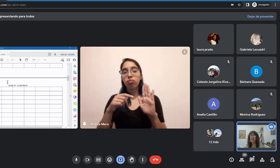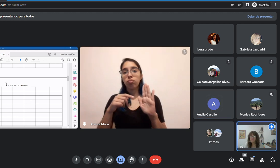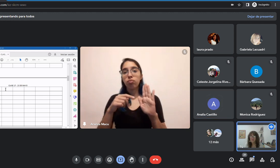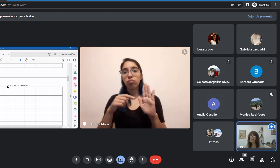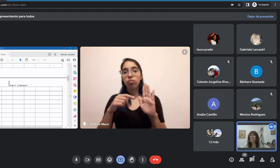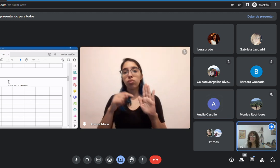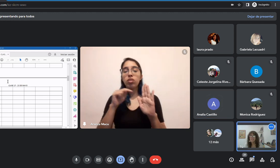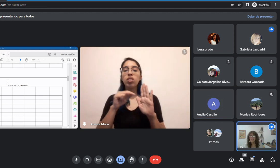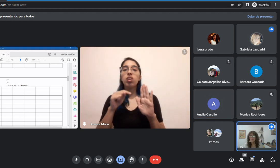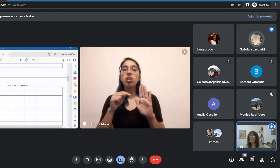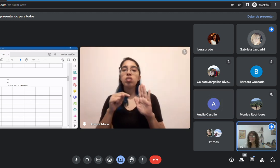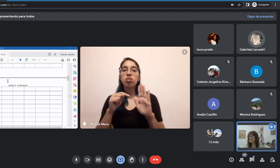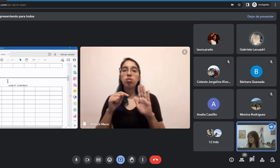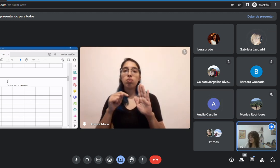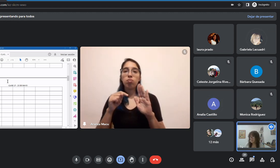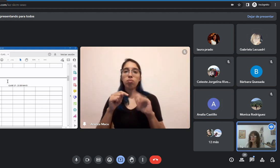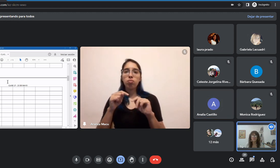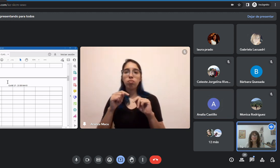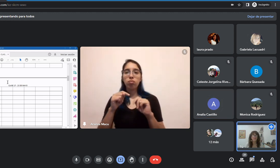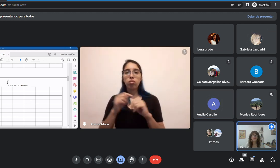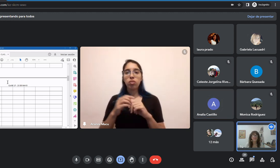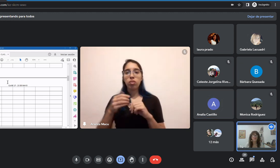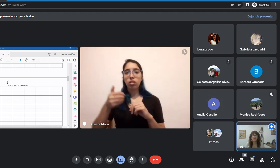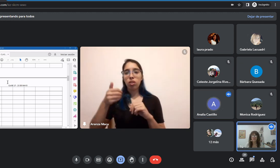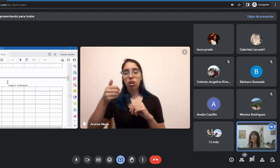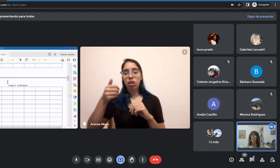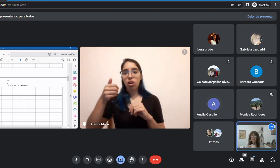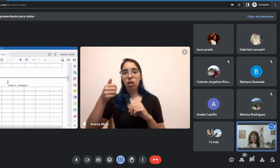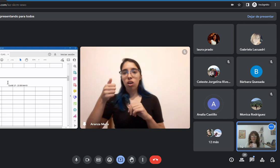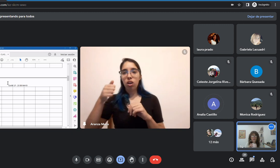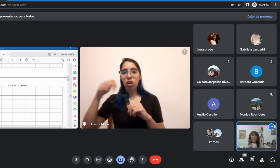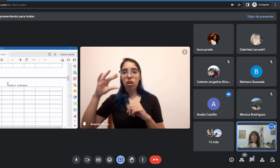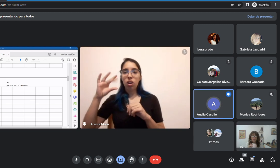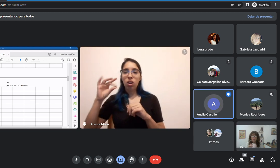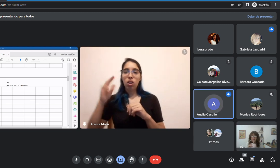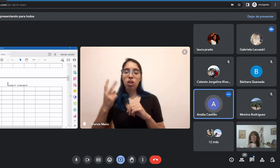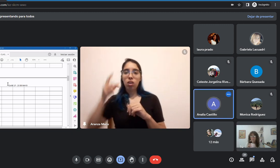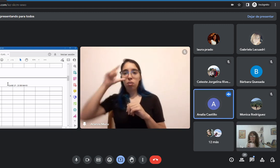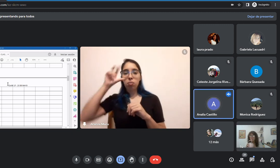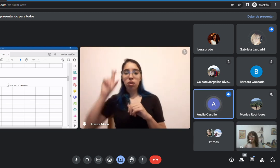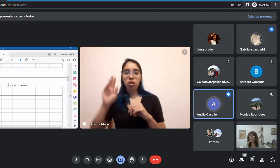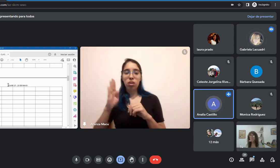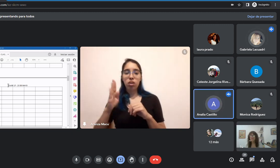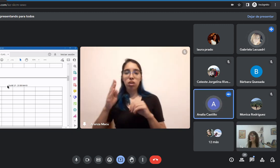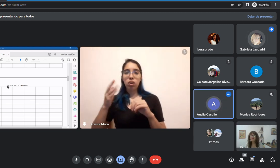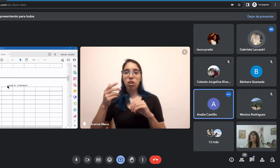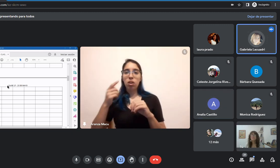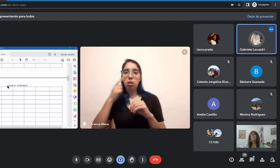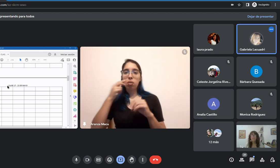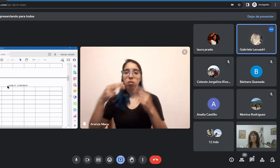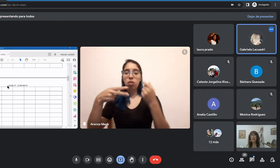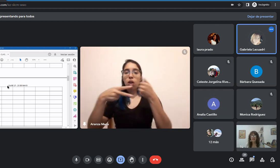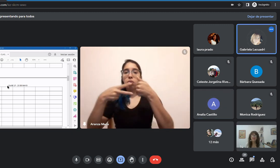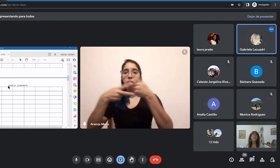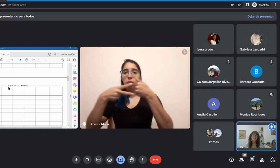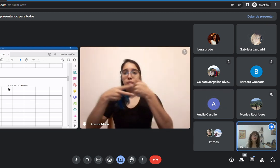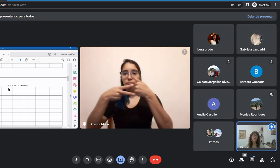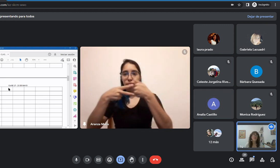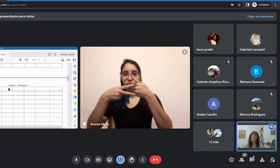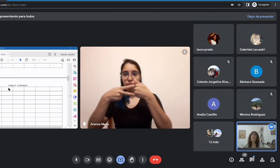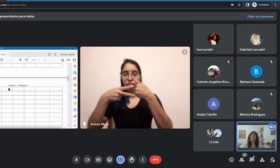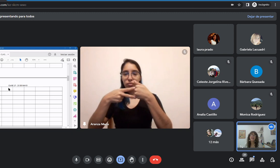Adverbio. Esa terminación li, ¿cómo se puede traducir? Mente. Digitalmente. Bien. Y si no,